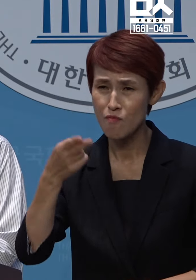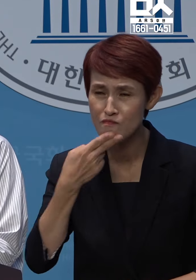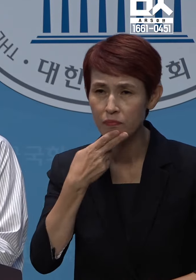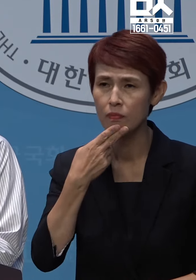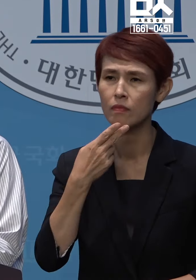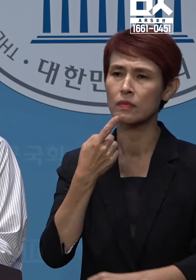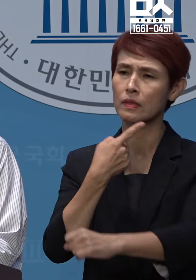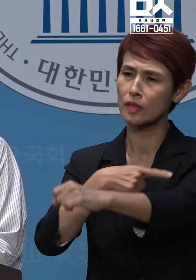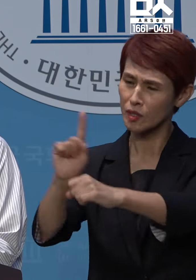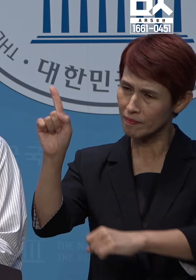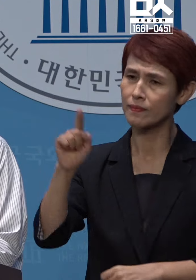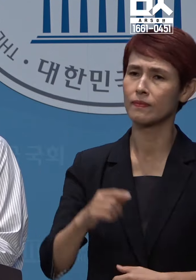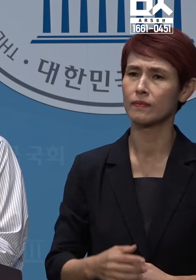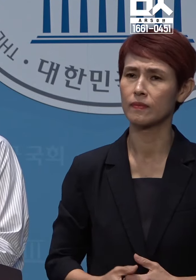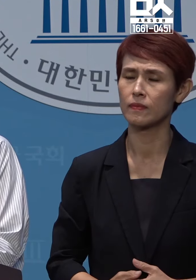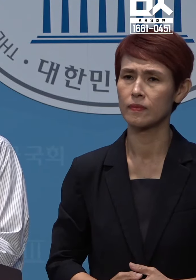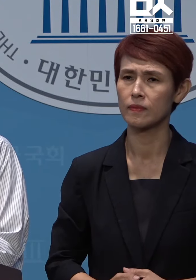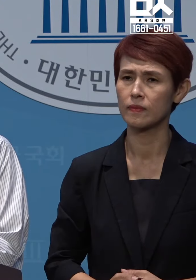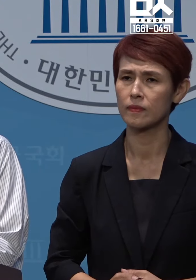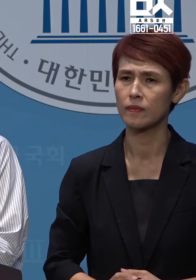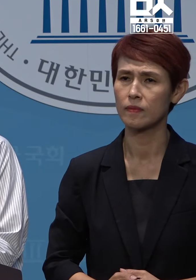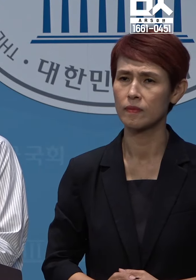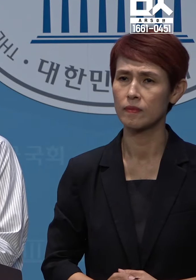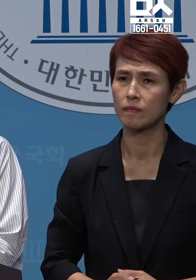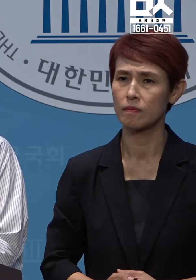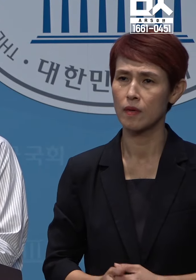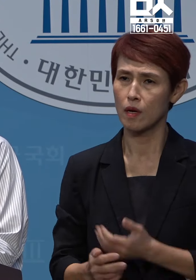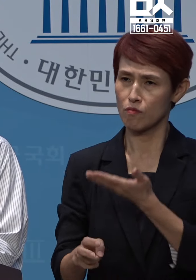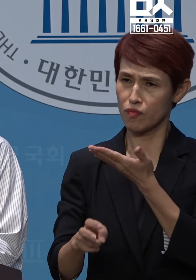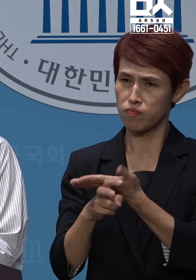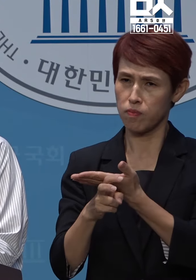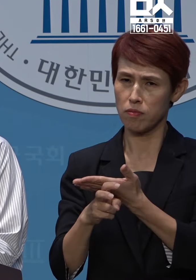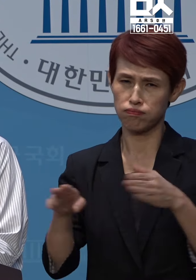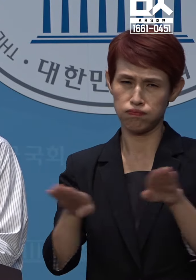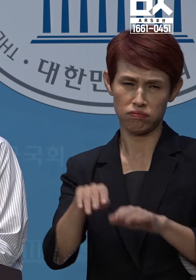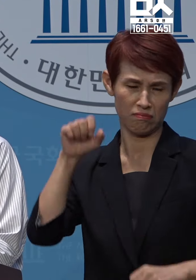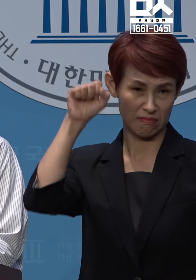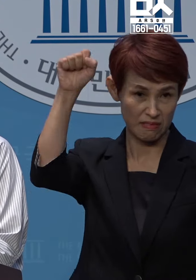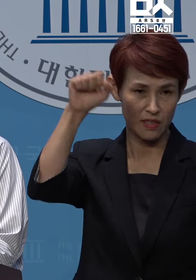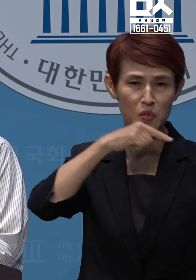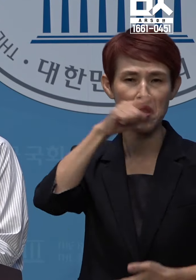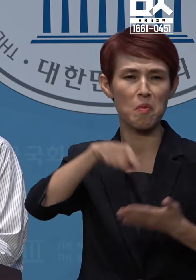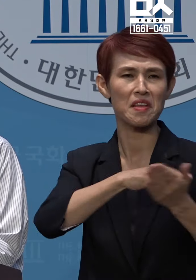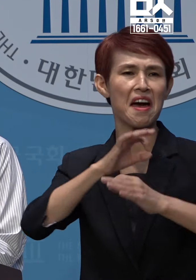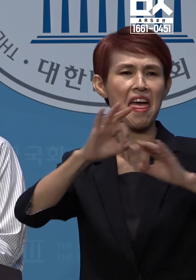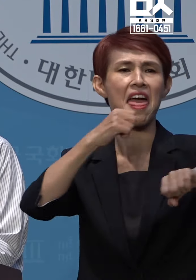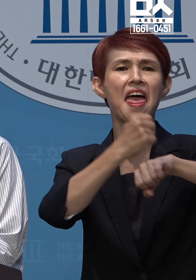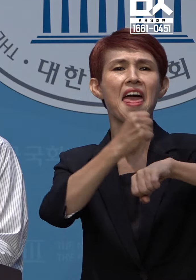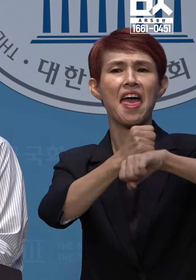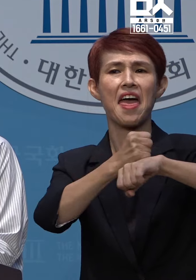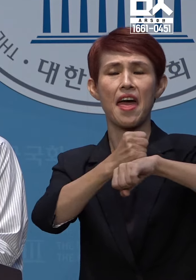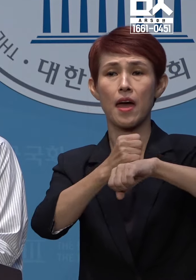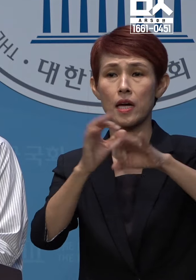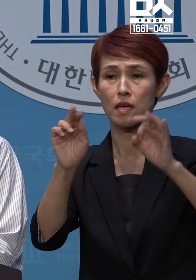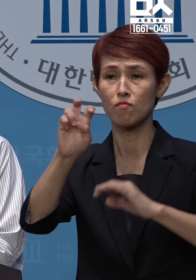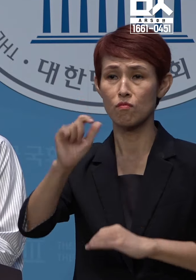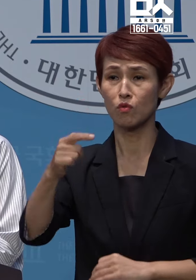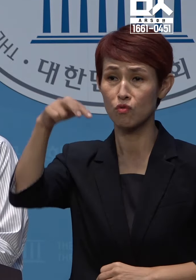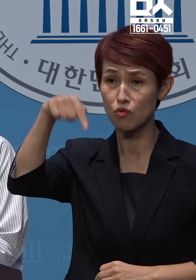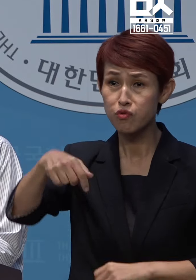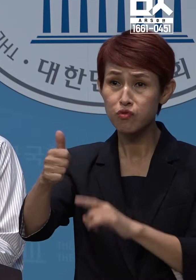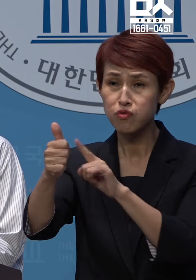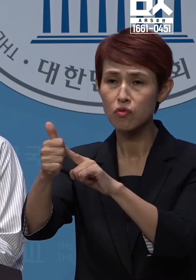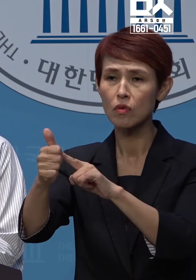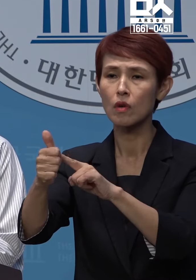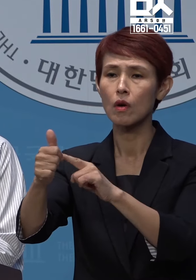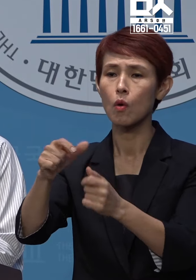능력도 없습니다 불법 파업에는 손배 폭탄이 특효약이라는 김문수 씨를